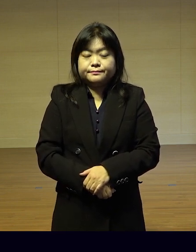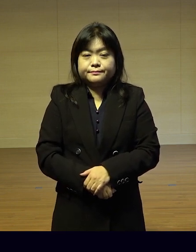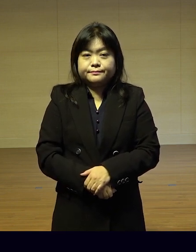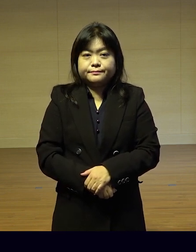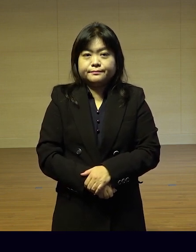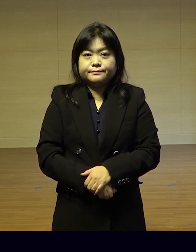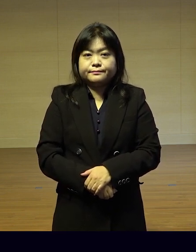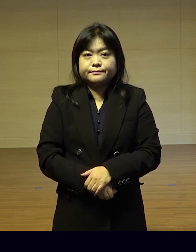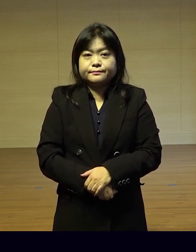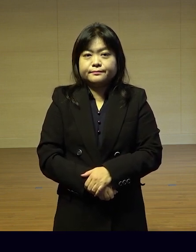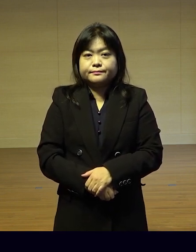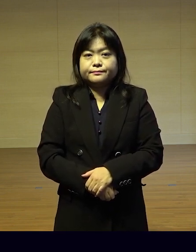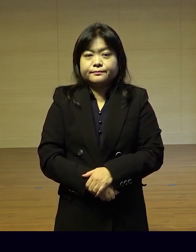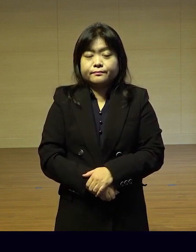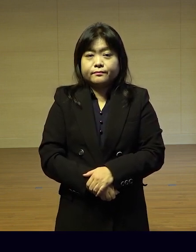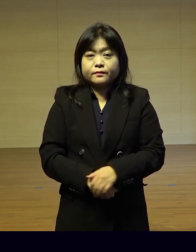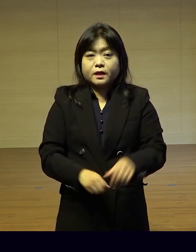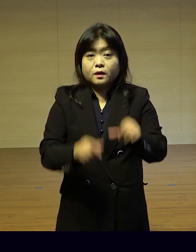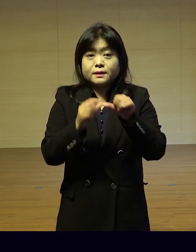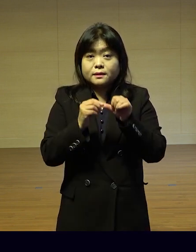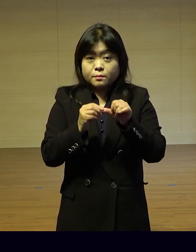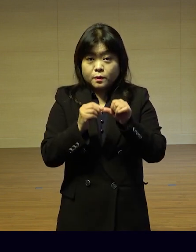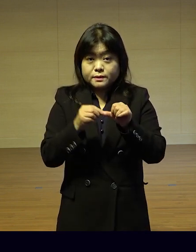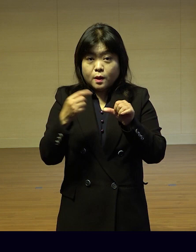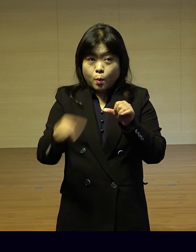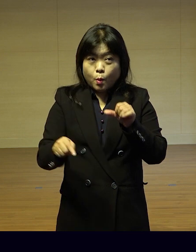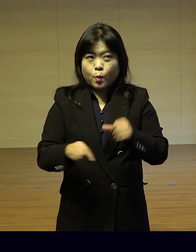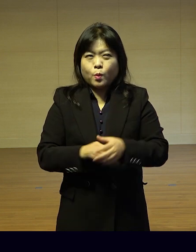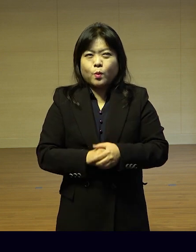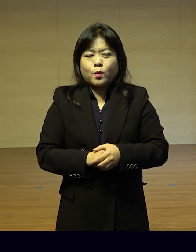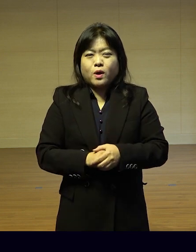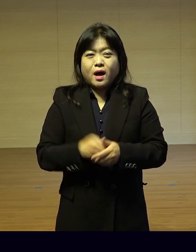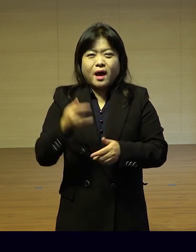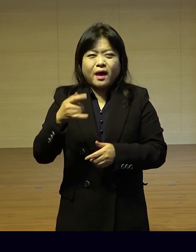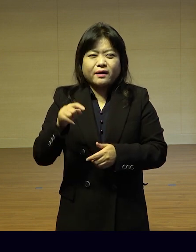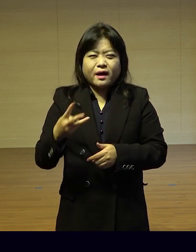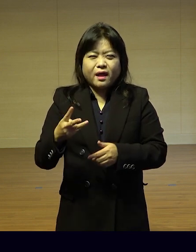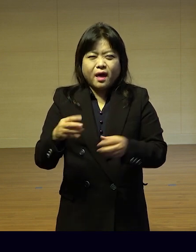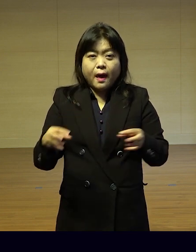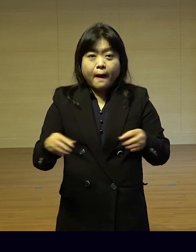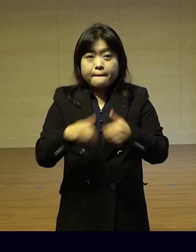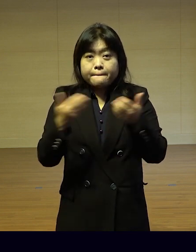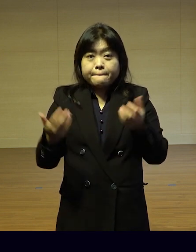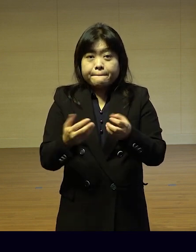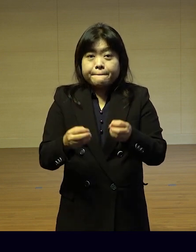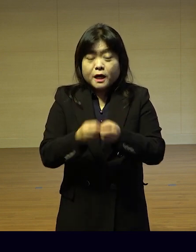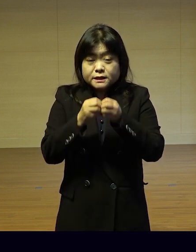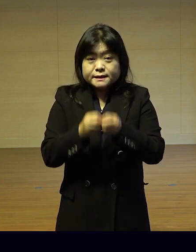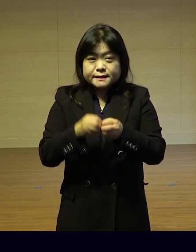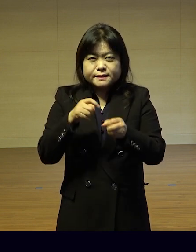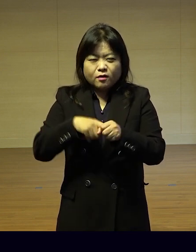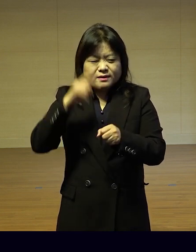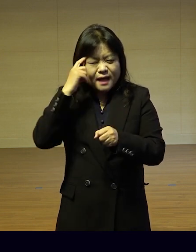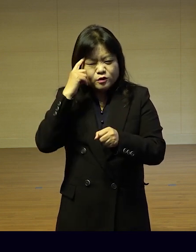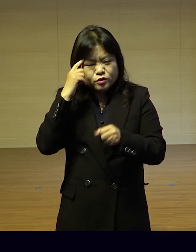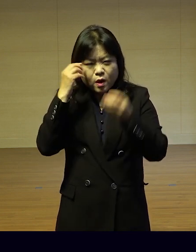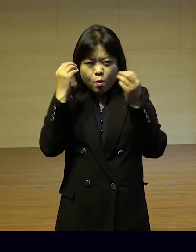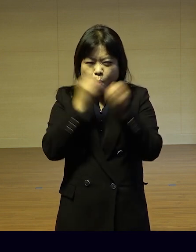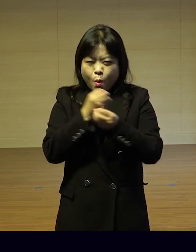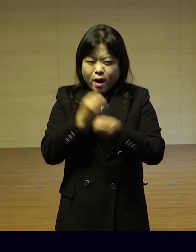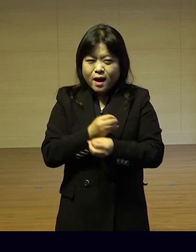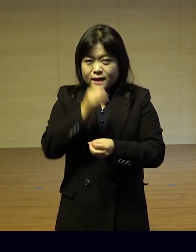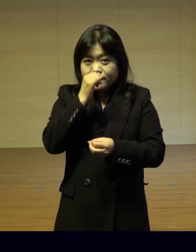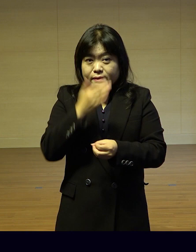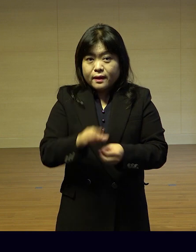그 다음에 다섯 번째로 해겔 변증적 사유에 대해서 많이 갖게 되는 오해들이